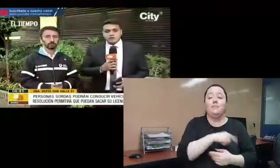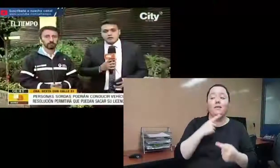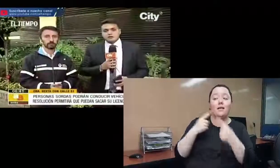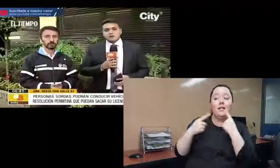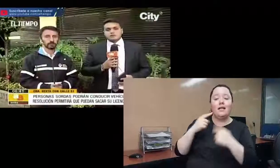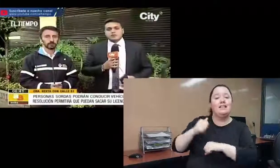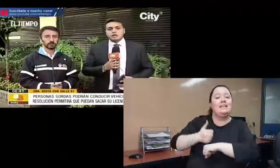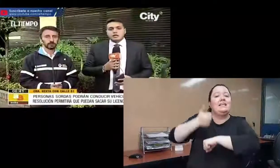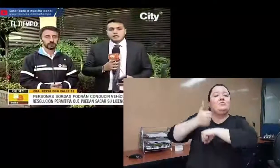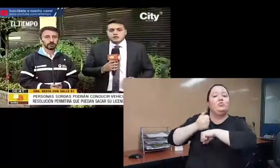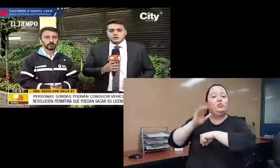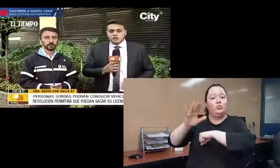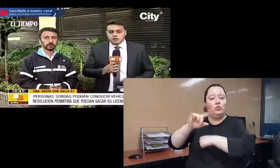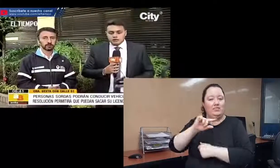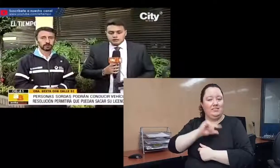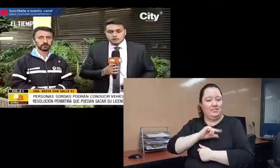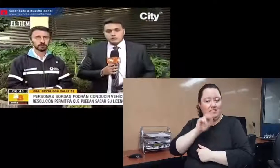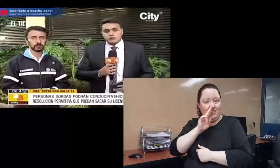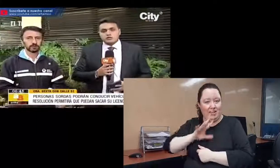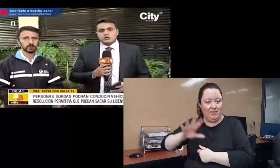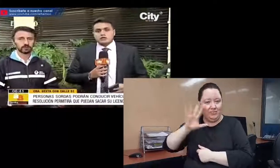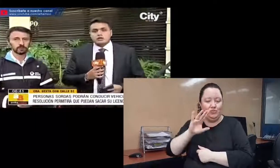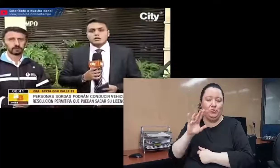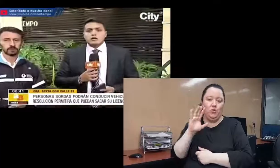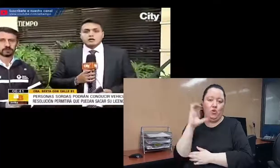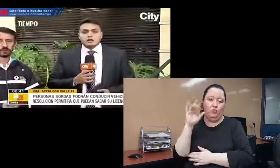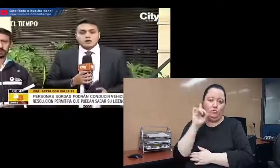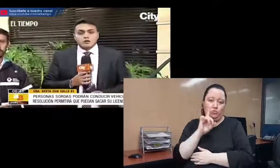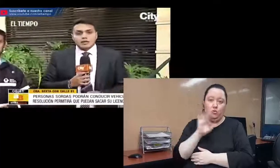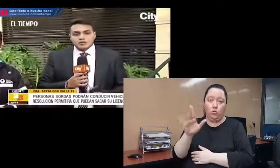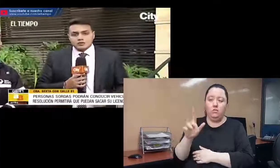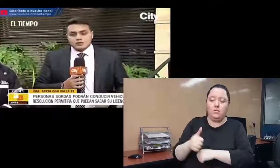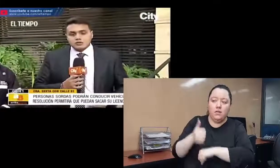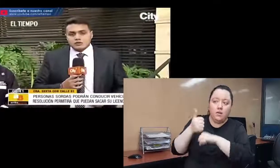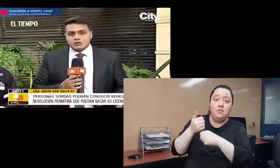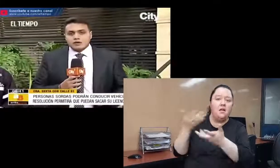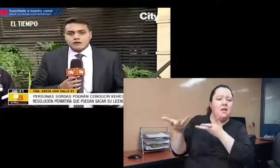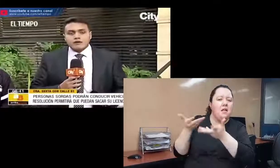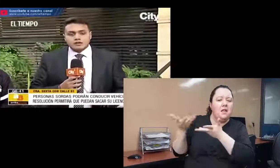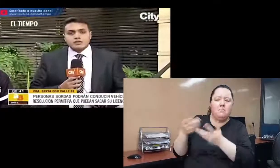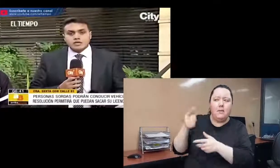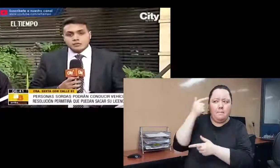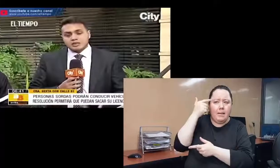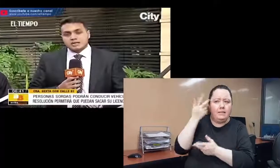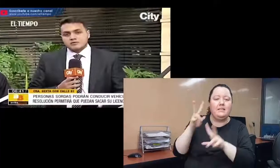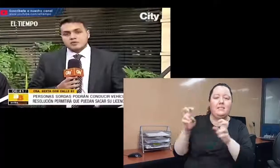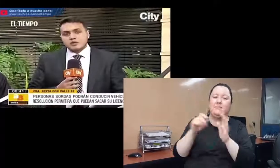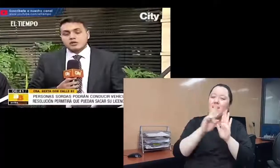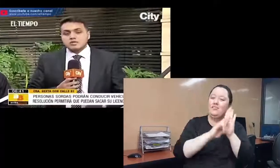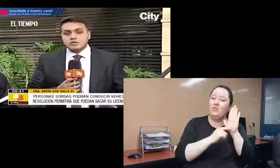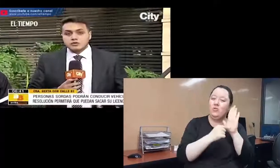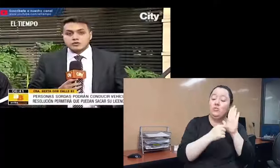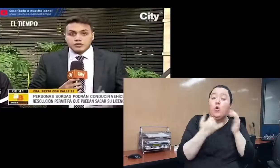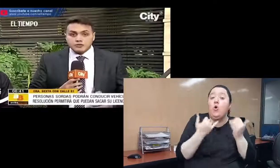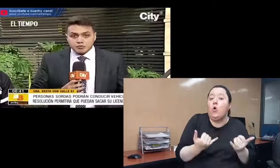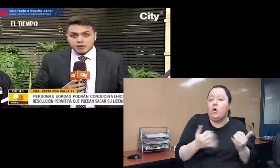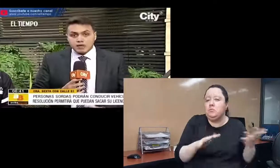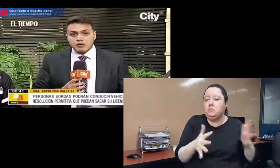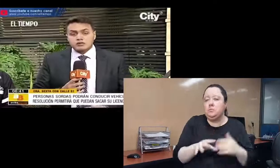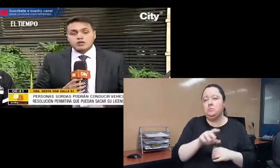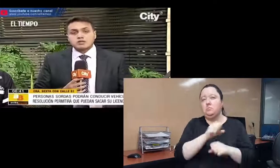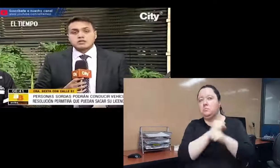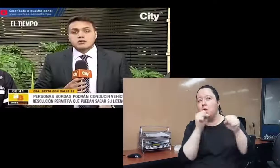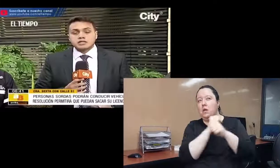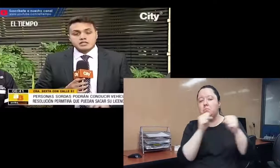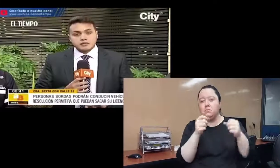También hablamos con la directora del Instituto Nacional de Colombia de Sordos con el fin de hablar sobre qué piensa al respecto de esta resolución que fue expedida hoy